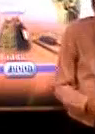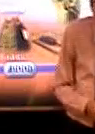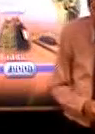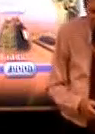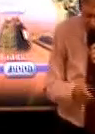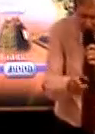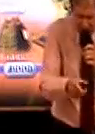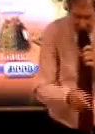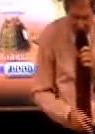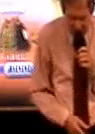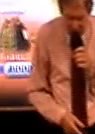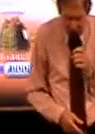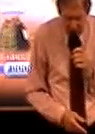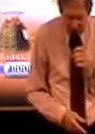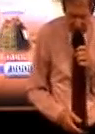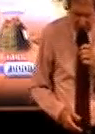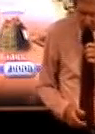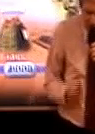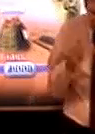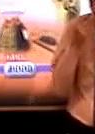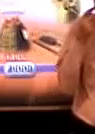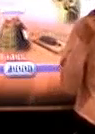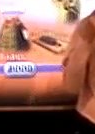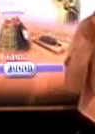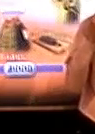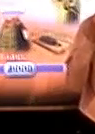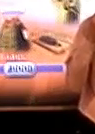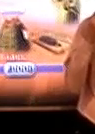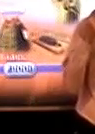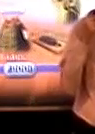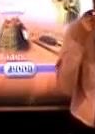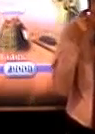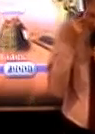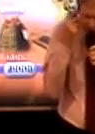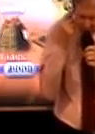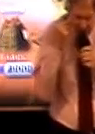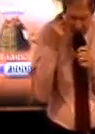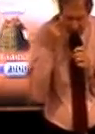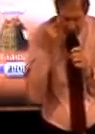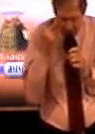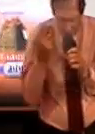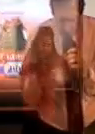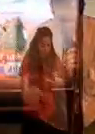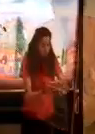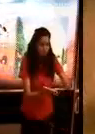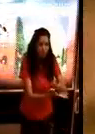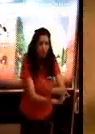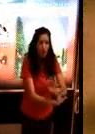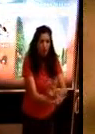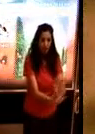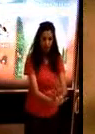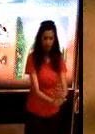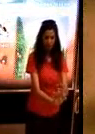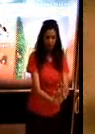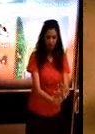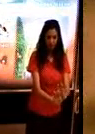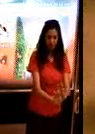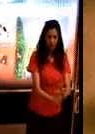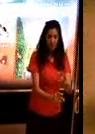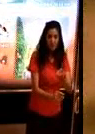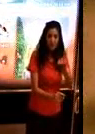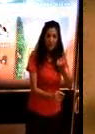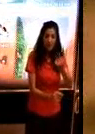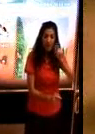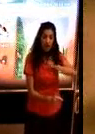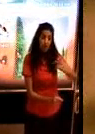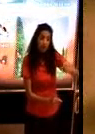versículo 3 lo que dice. Leamos. Diciendo, no hagáis daño a la tierra, ni al mar, ni a los árboles, hasta que hayamos sellado